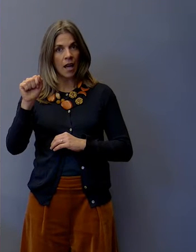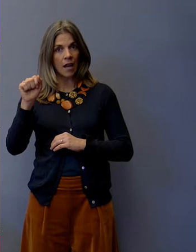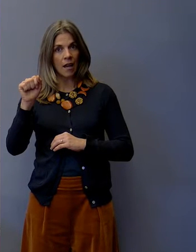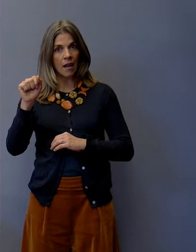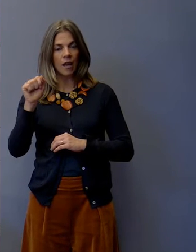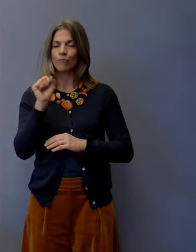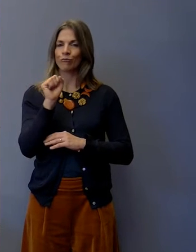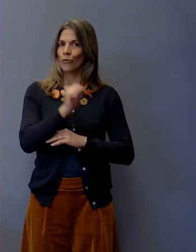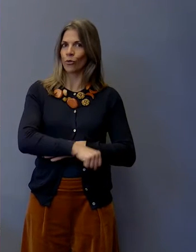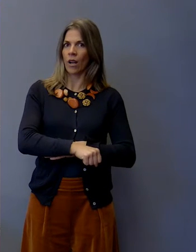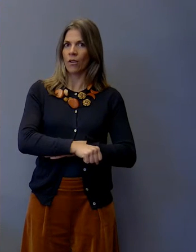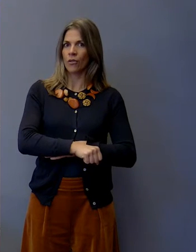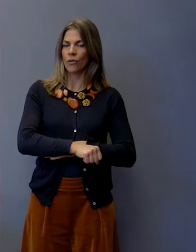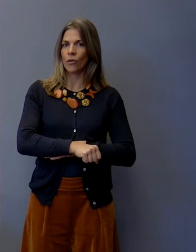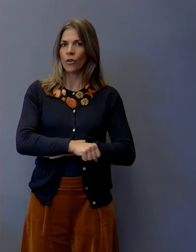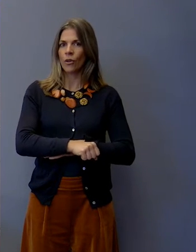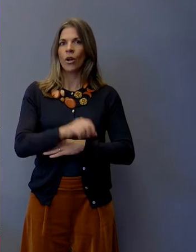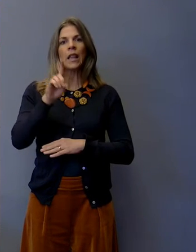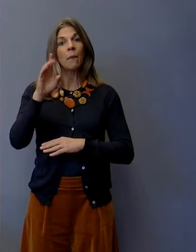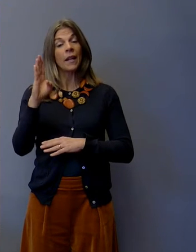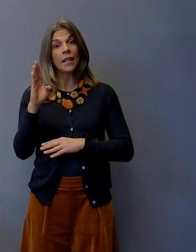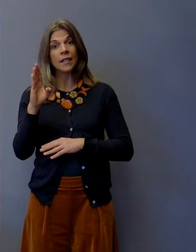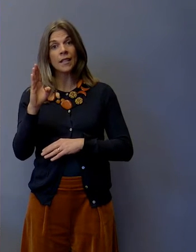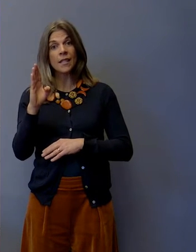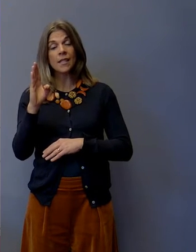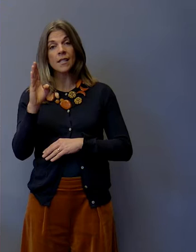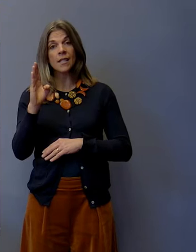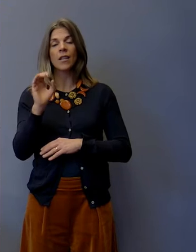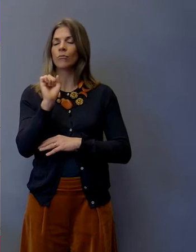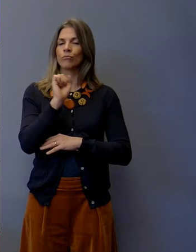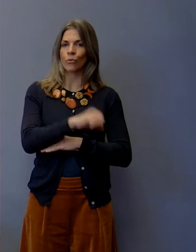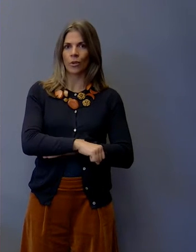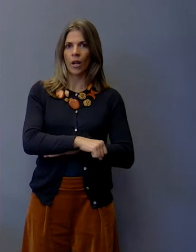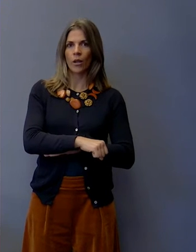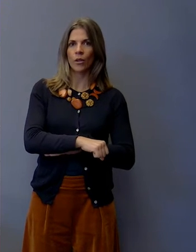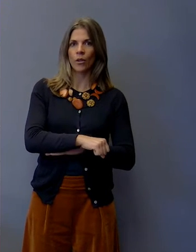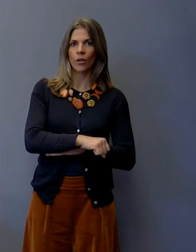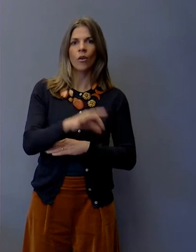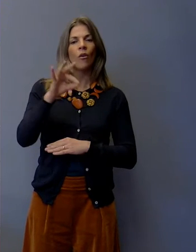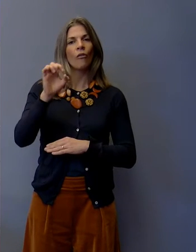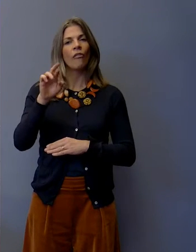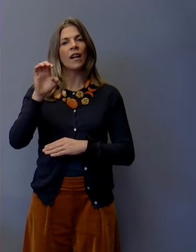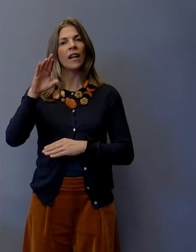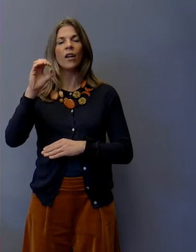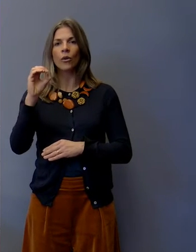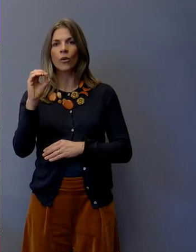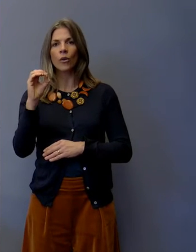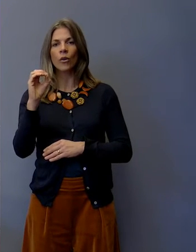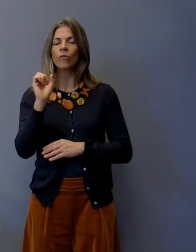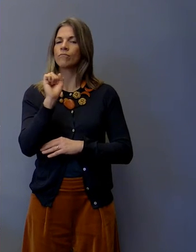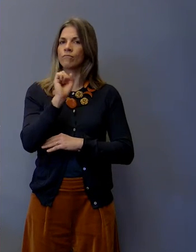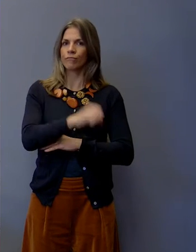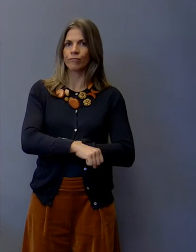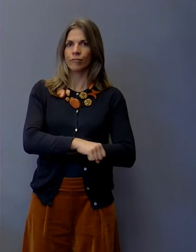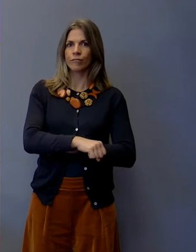contrario consigliere de benedictis con tra neo consigliere ferrero contrario